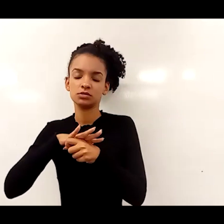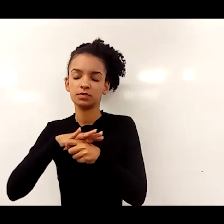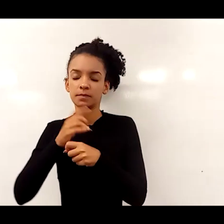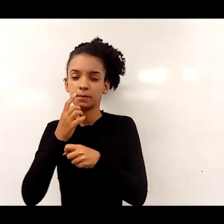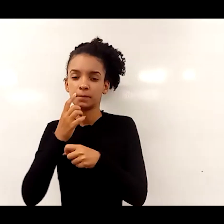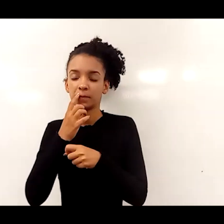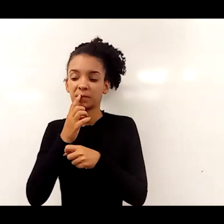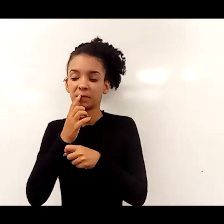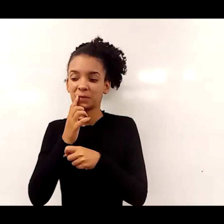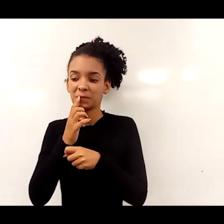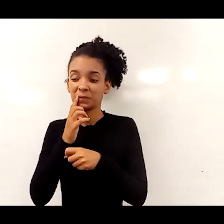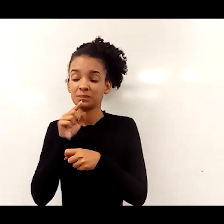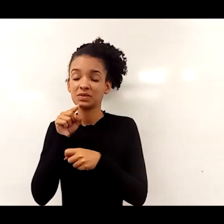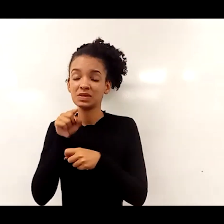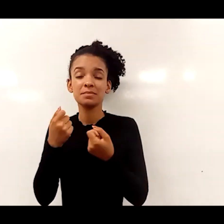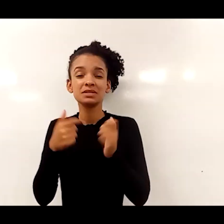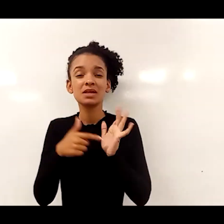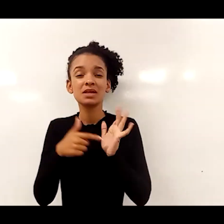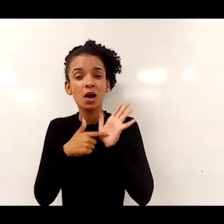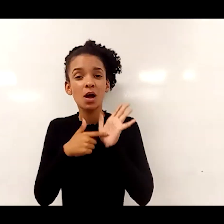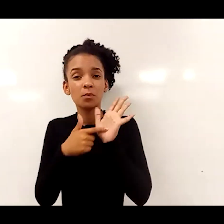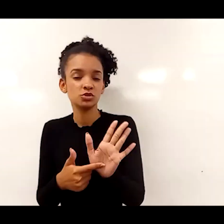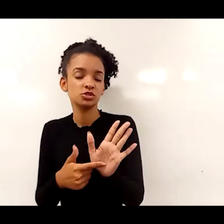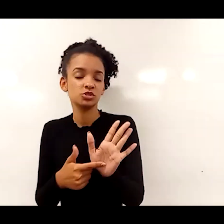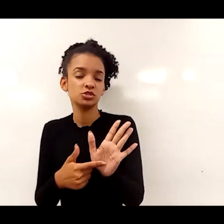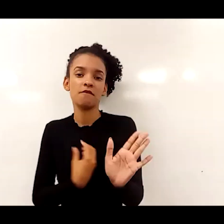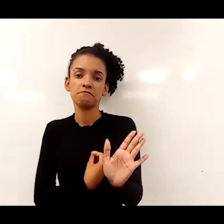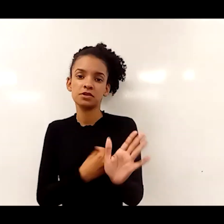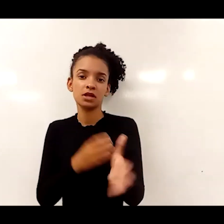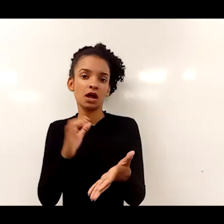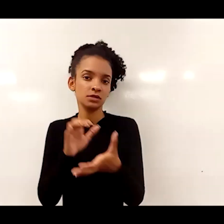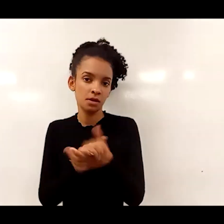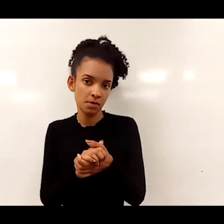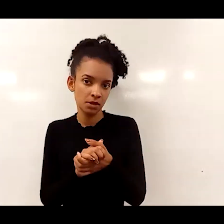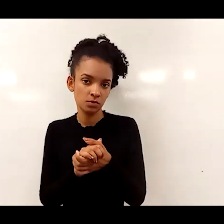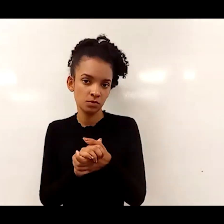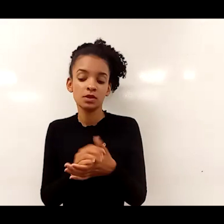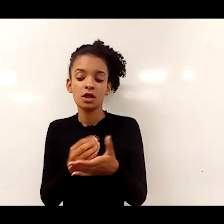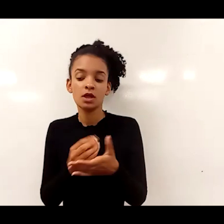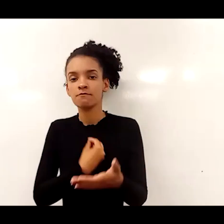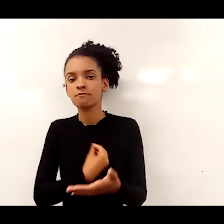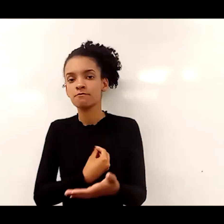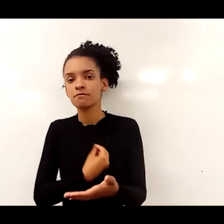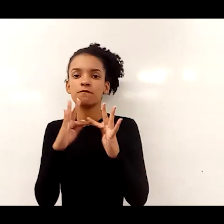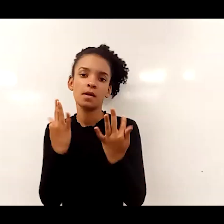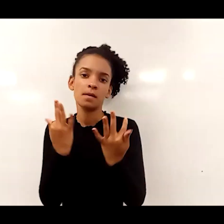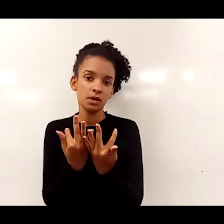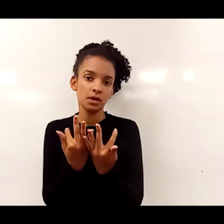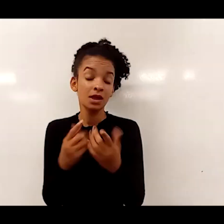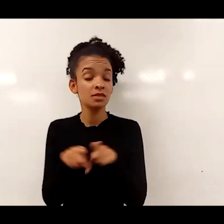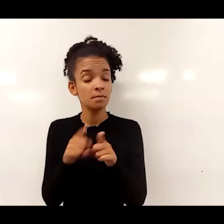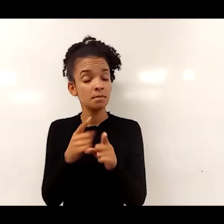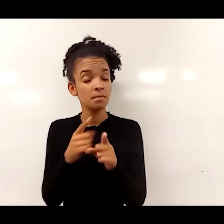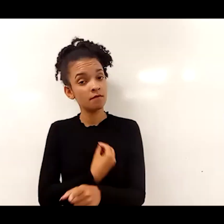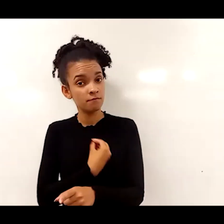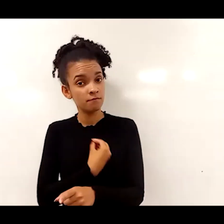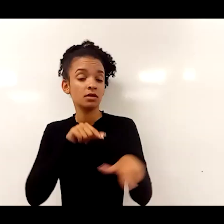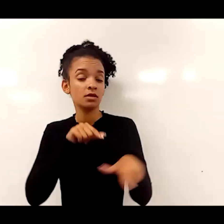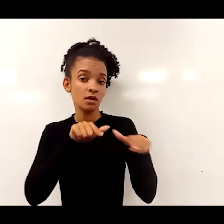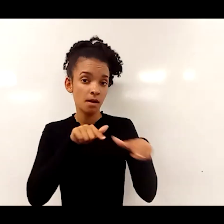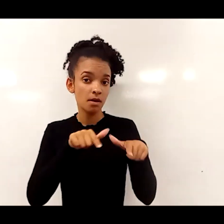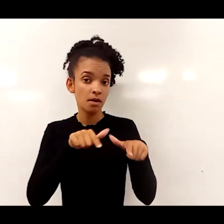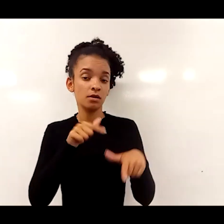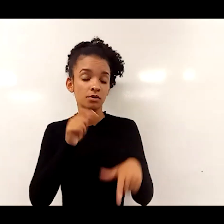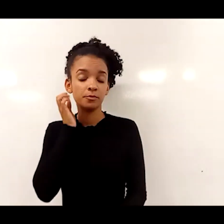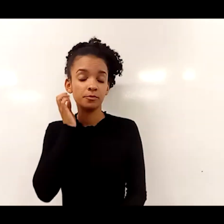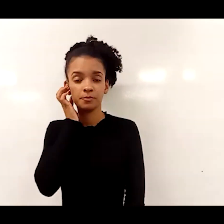vida conjugal, na nossa vida familiar e também na nossa vida de trabalho, nossa relação de